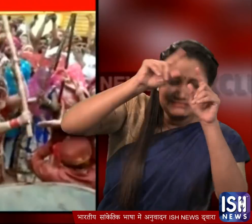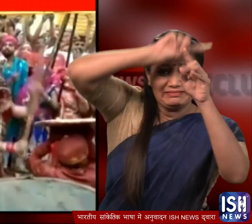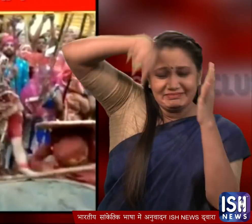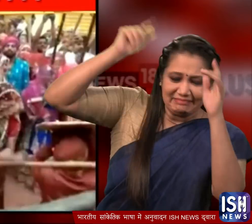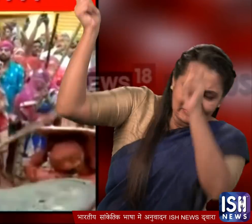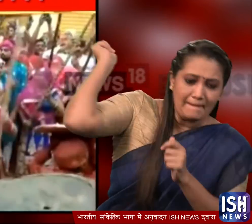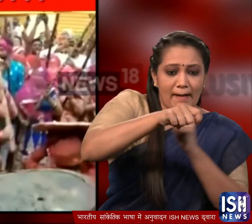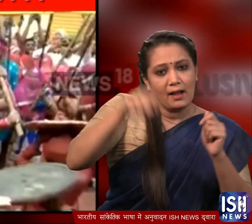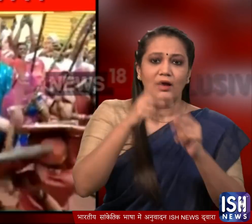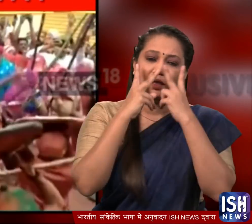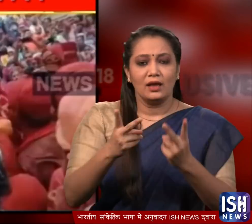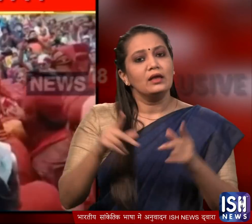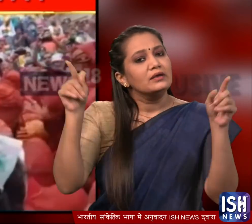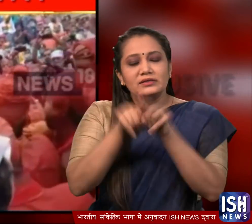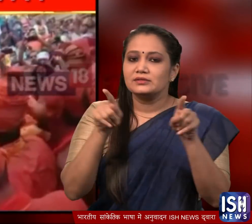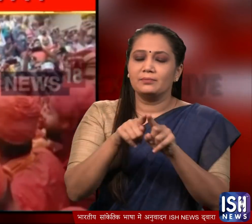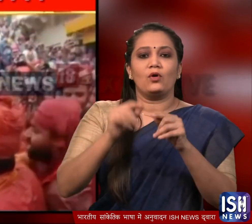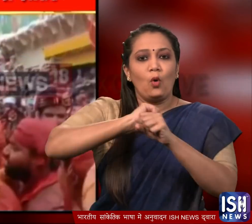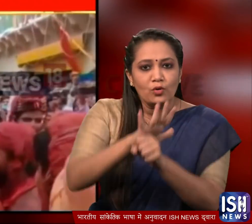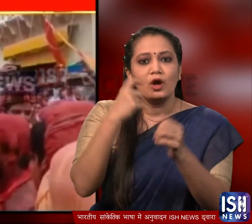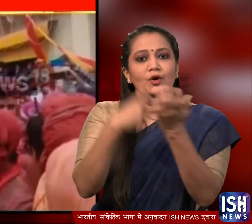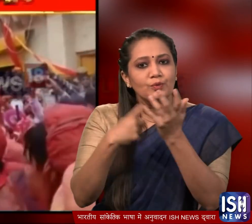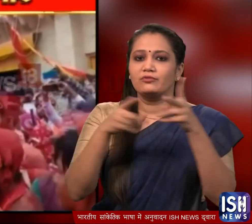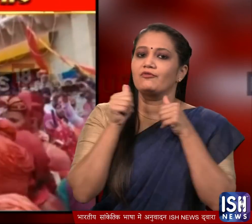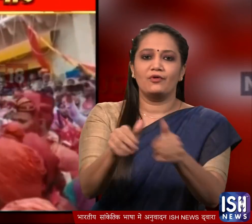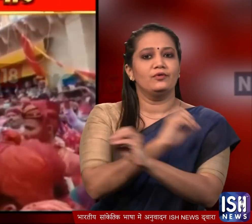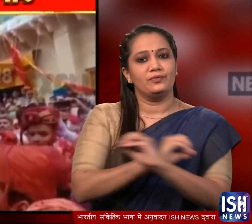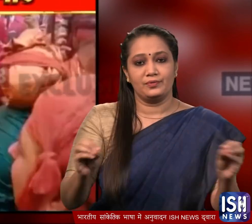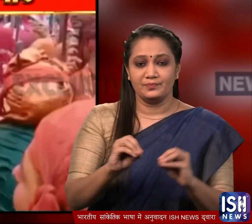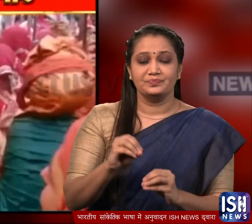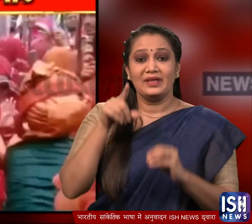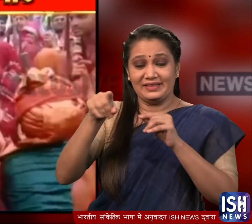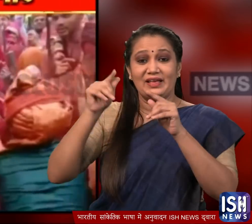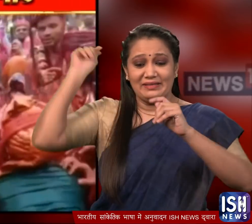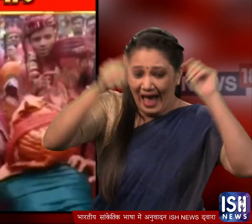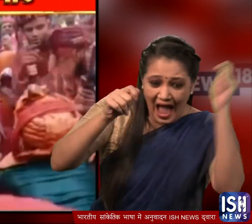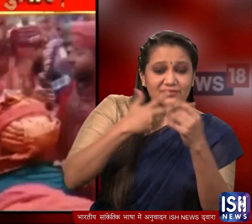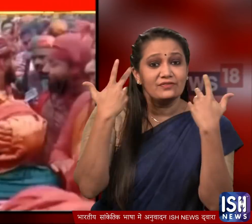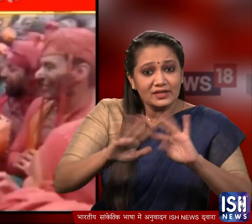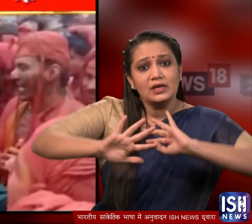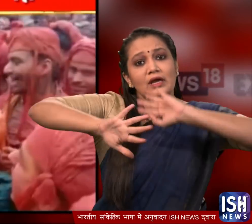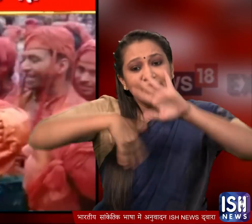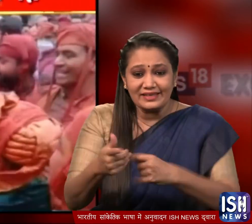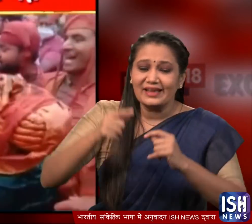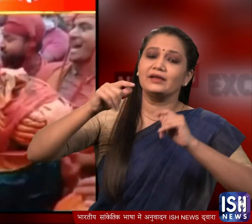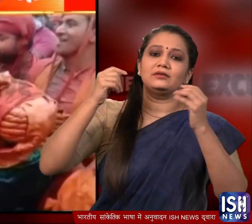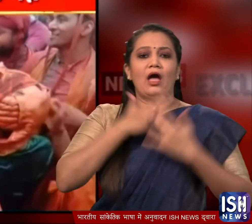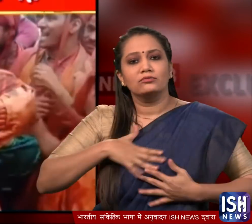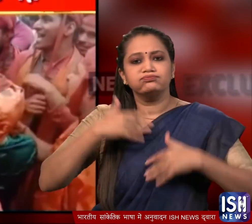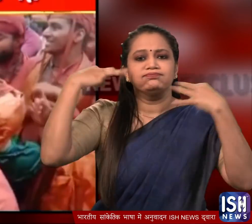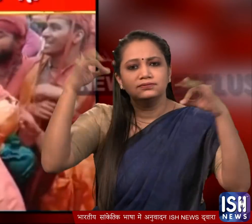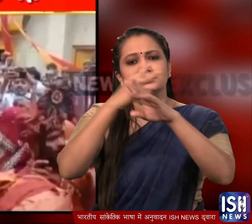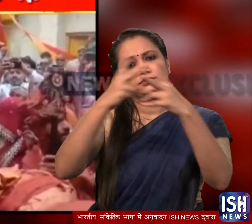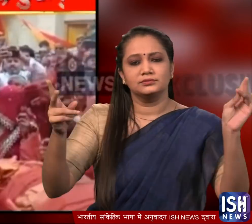ने बचने के लिए ढाल का इस्तेमाल किया। लेकिन यहाँ भी लोगों ने कोरोना नियमों का ध्यान नहीं रखा। लठमार होली खेलने के बाद इन लोगों ने नाच गाकर भी